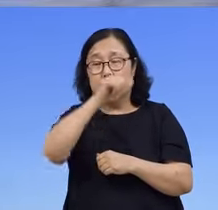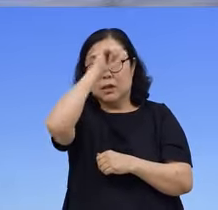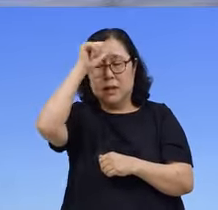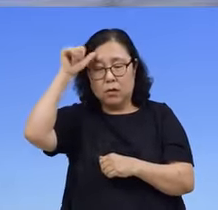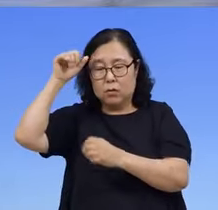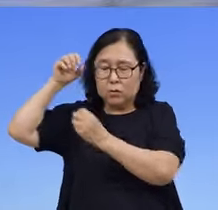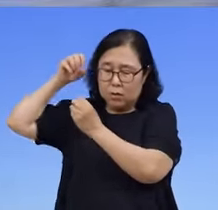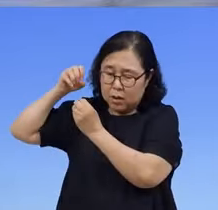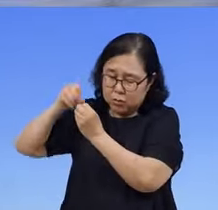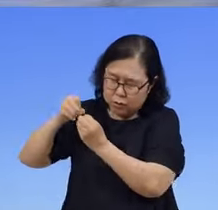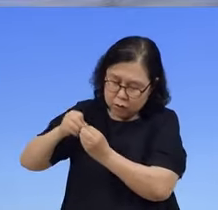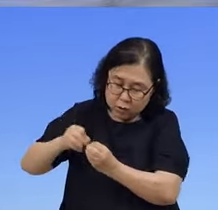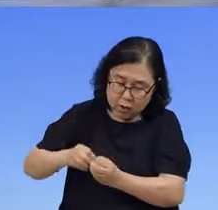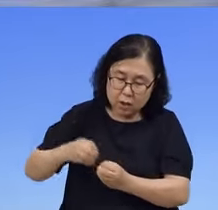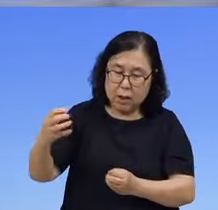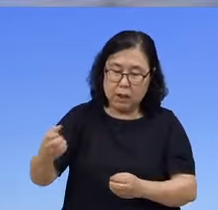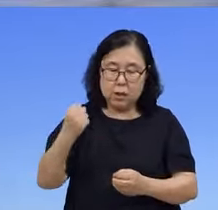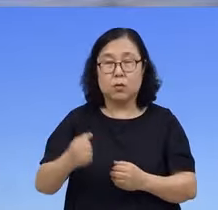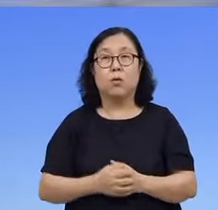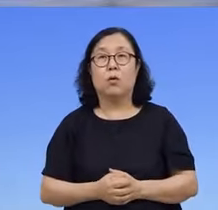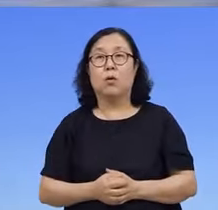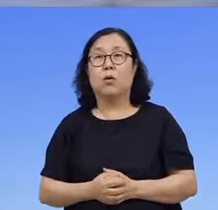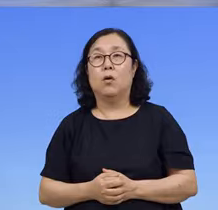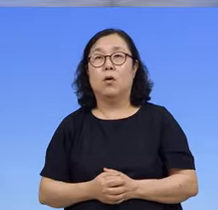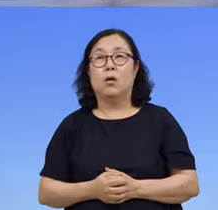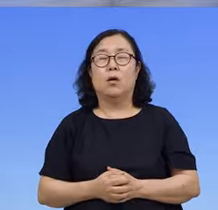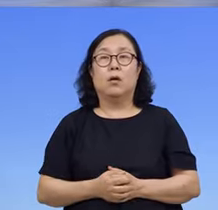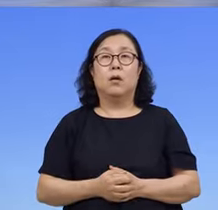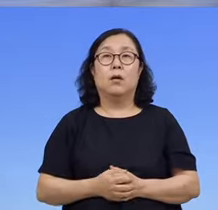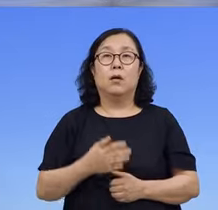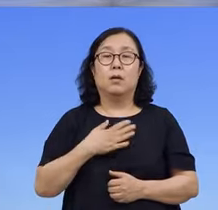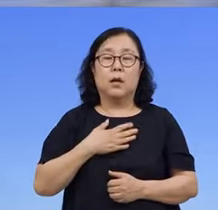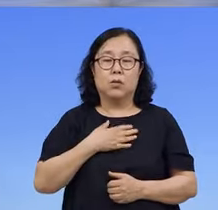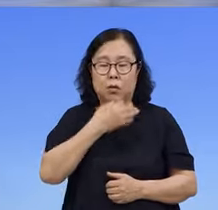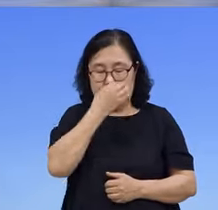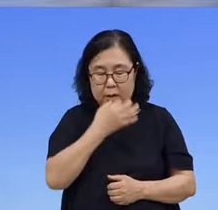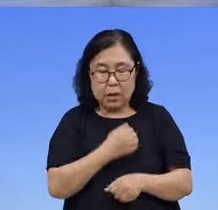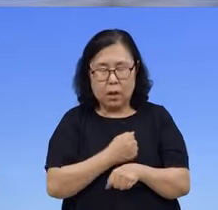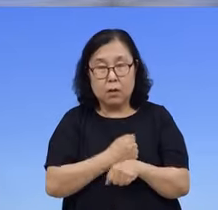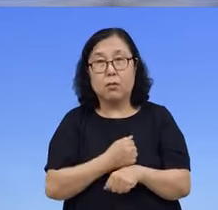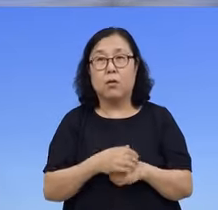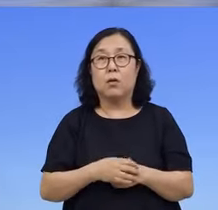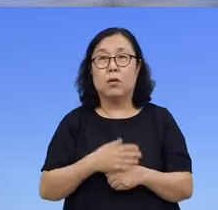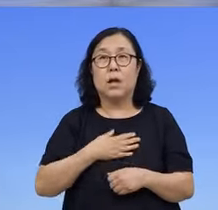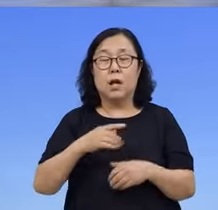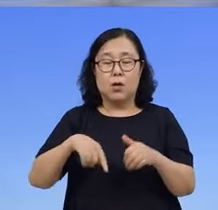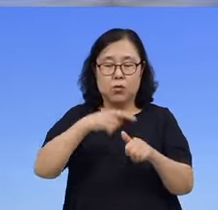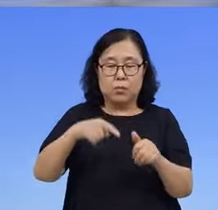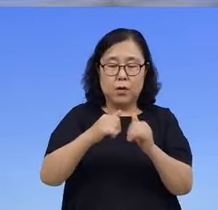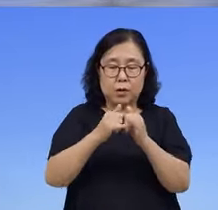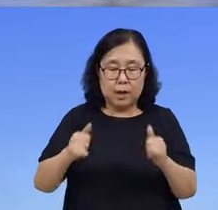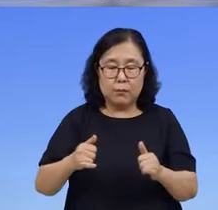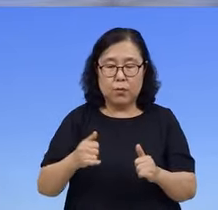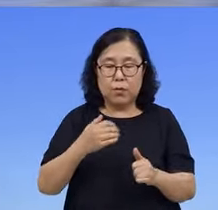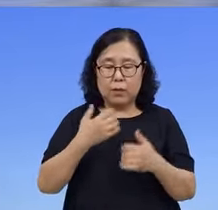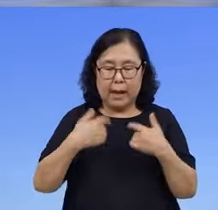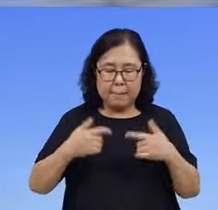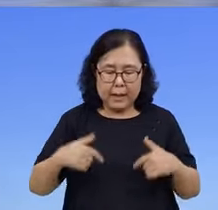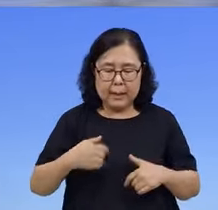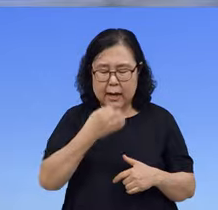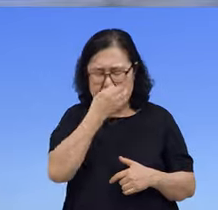그 장로들의 유전, 장로들의 법칙을 가지고, 장로들의 그 전통을 가지고 나도 힘들게 하고 내 주변